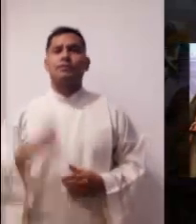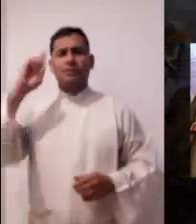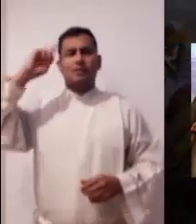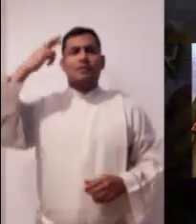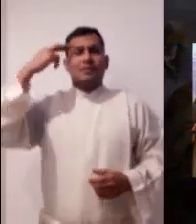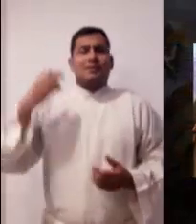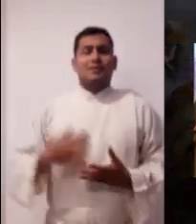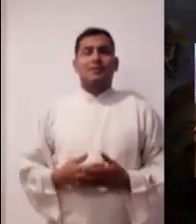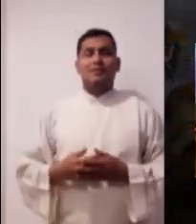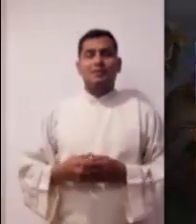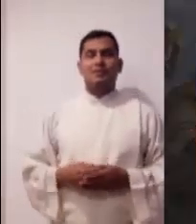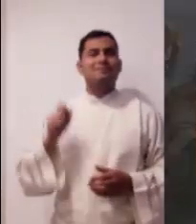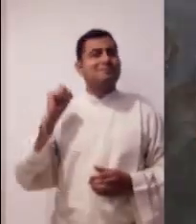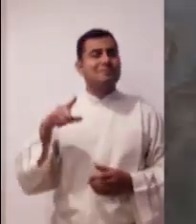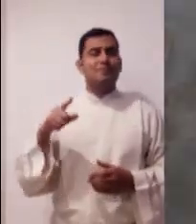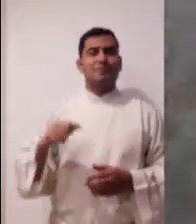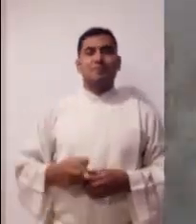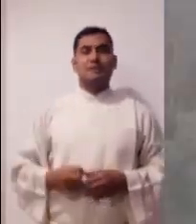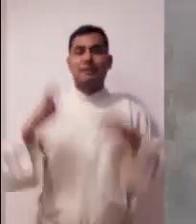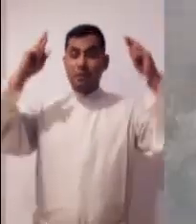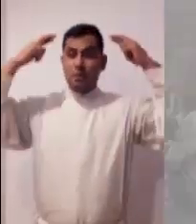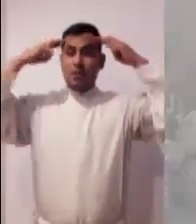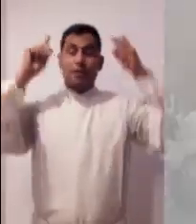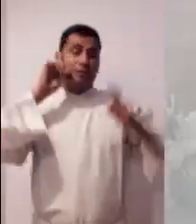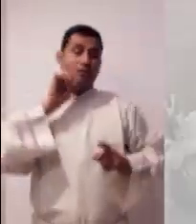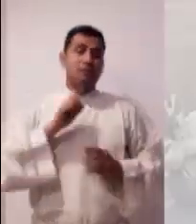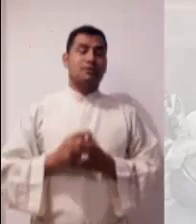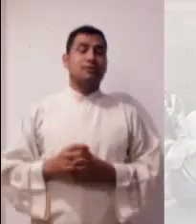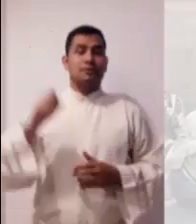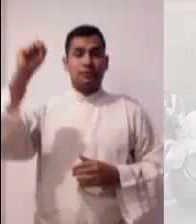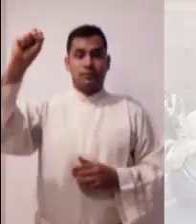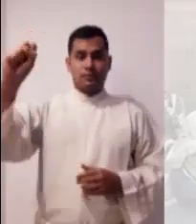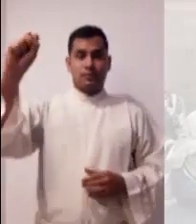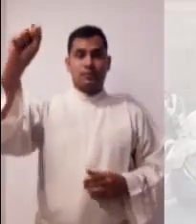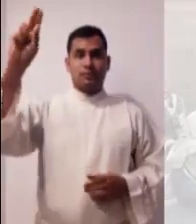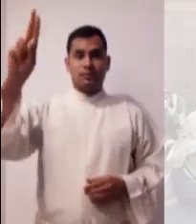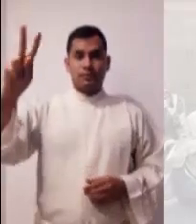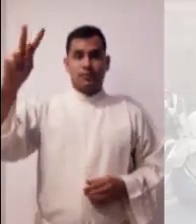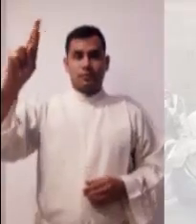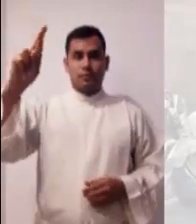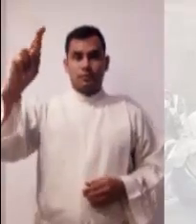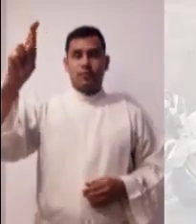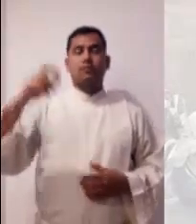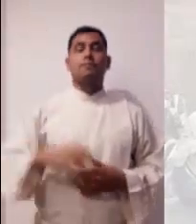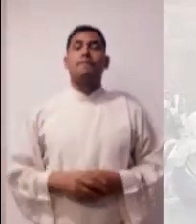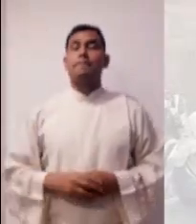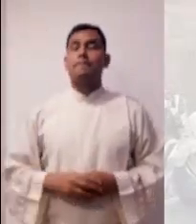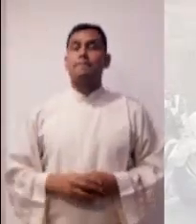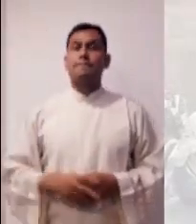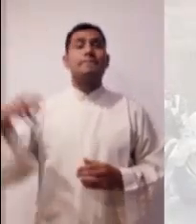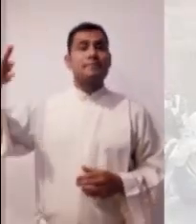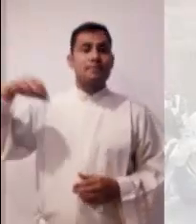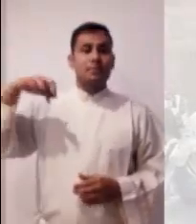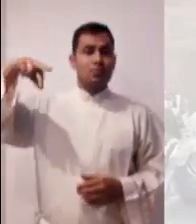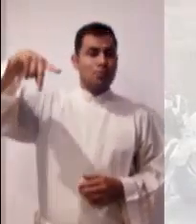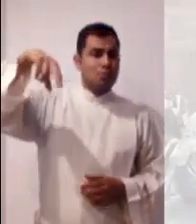el que los cumpla y los enseñe, será grande en el reino de los cielos. Palabra del